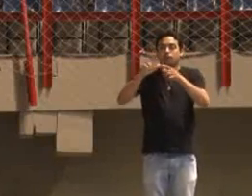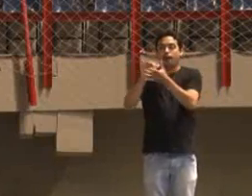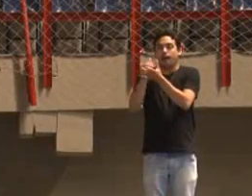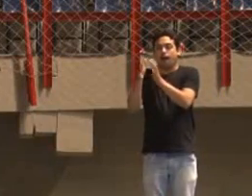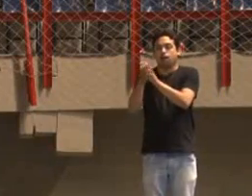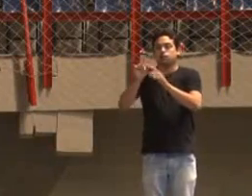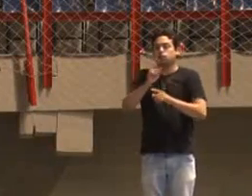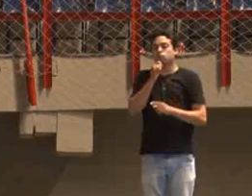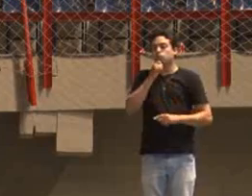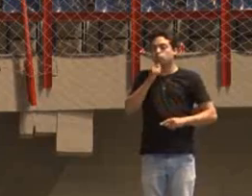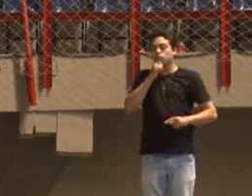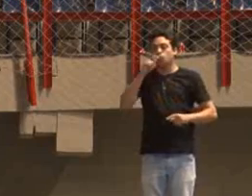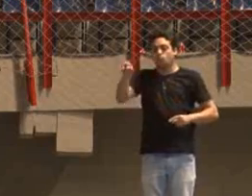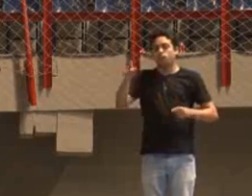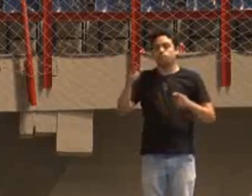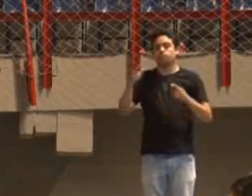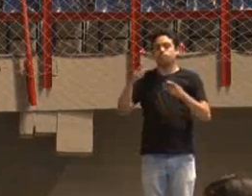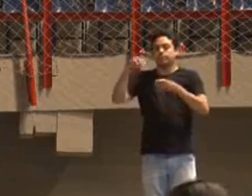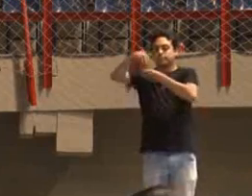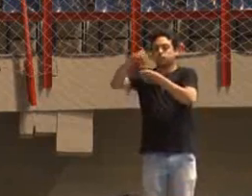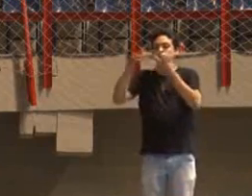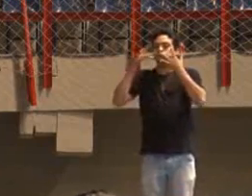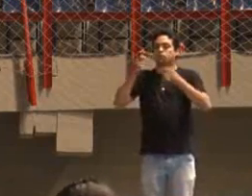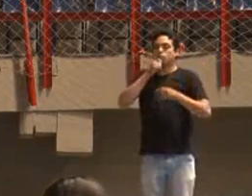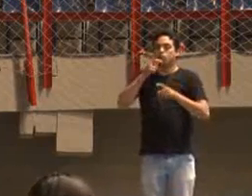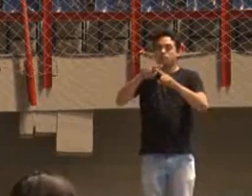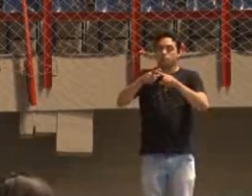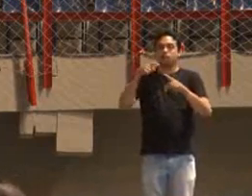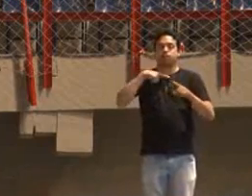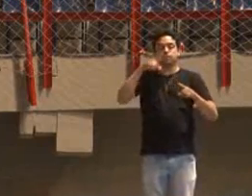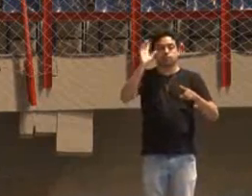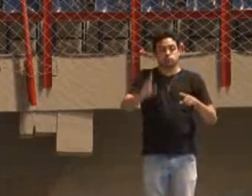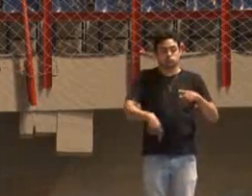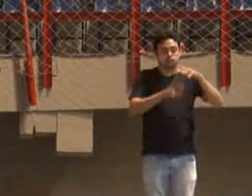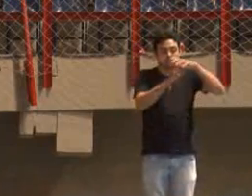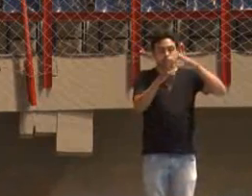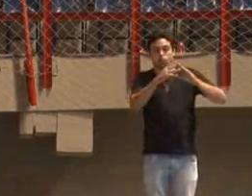não é considerada uma arte cênica, mas é filha de